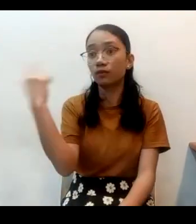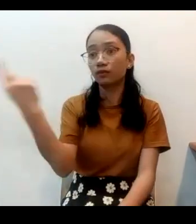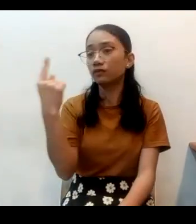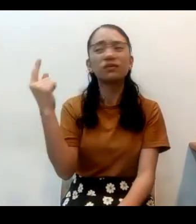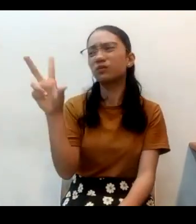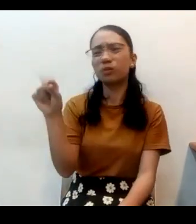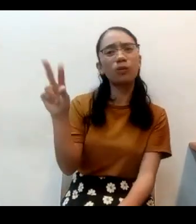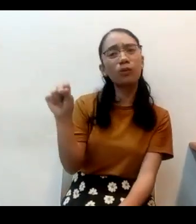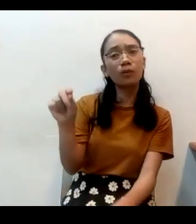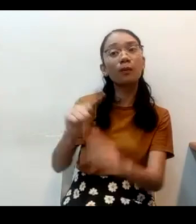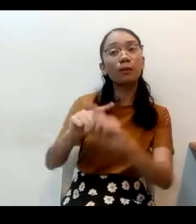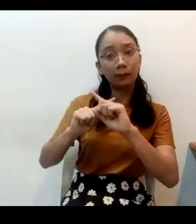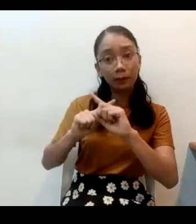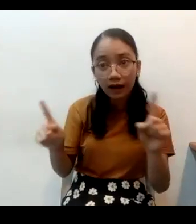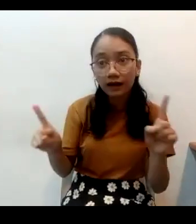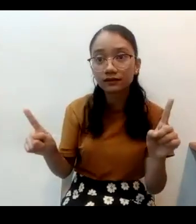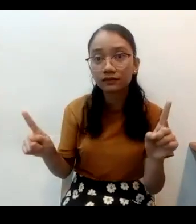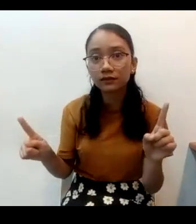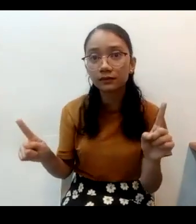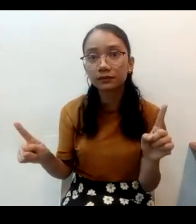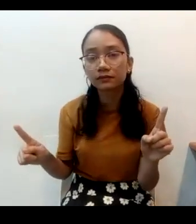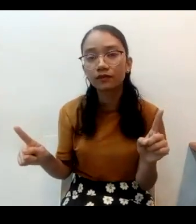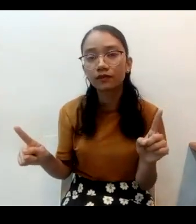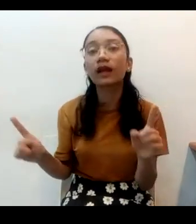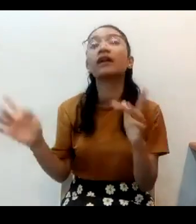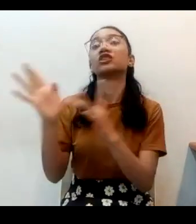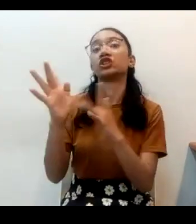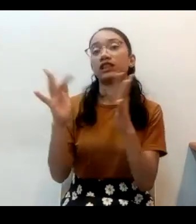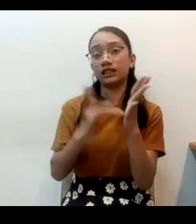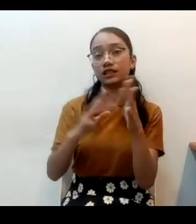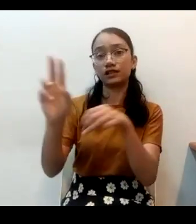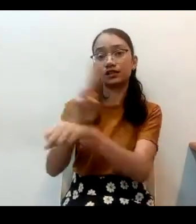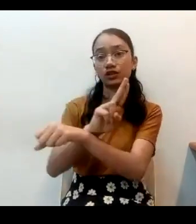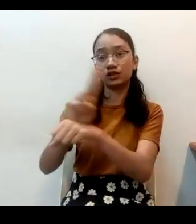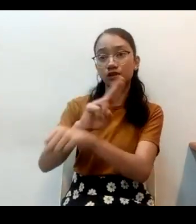mo? He anointed the clay on the eyes.